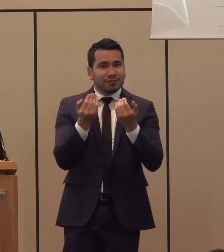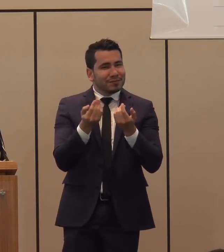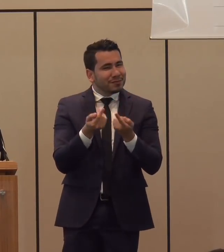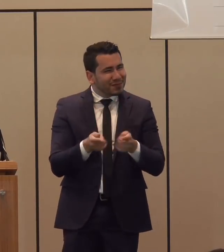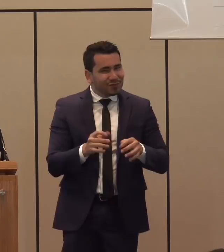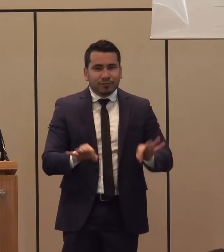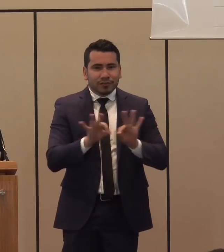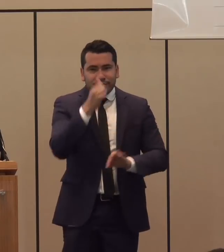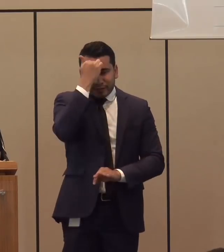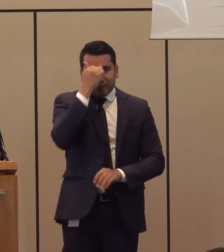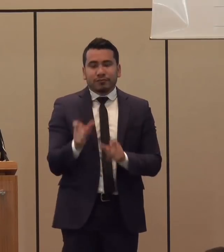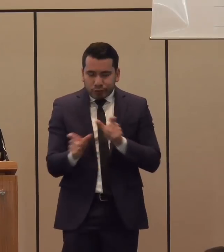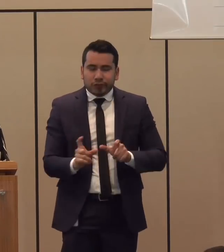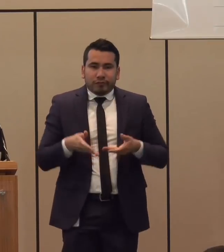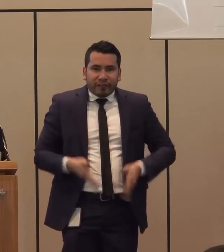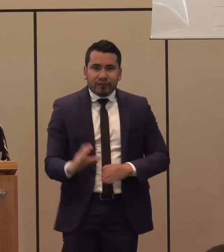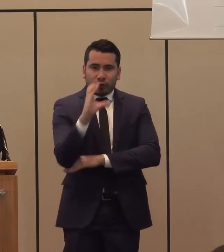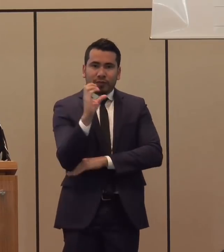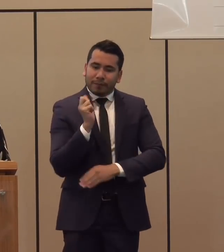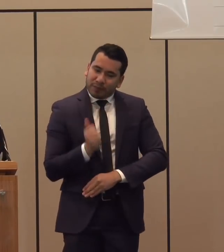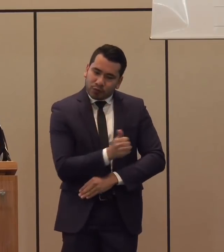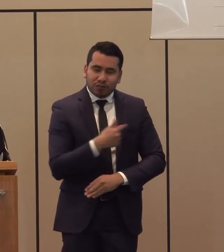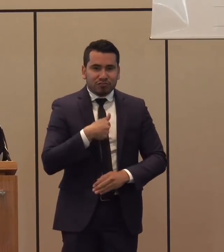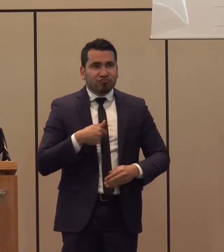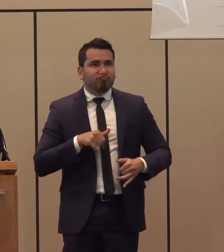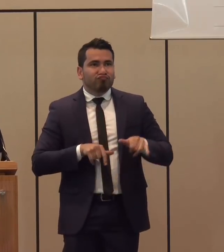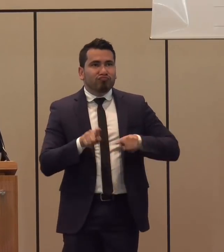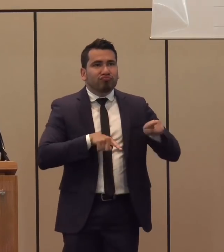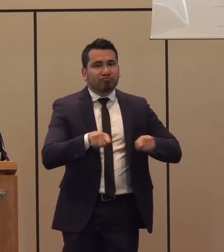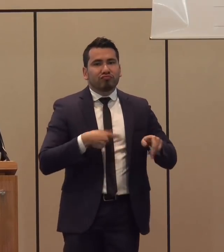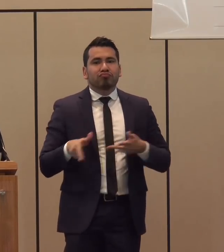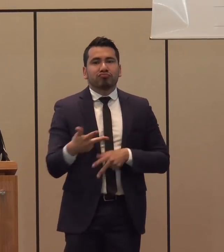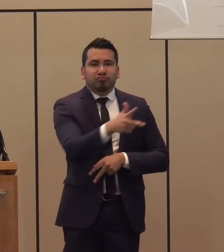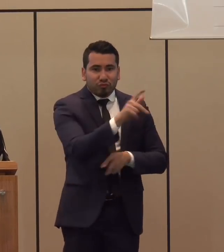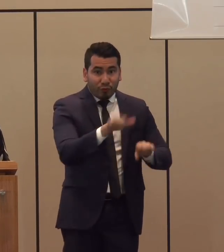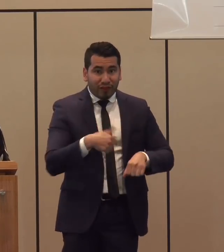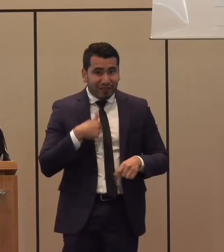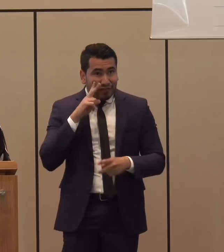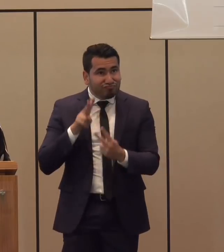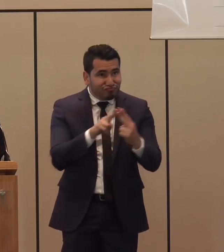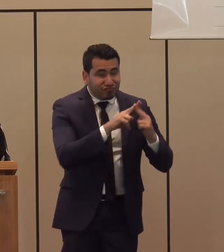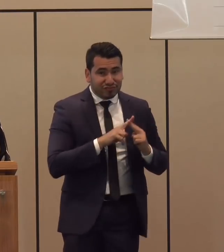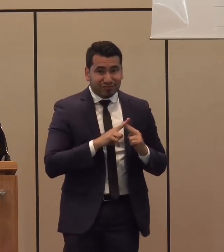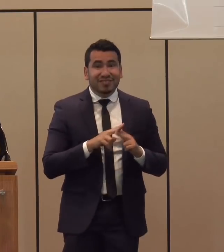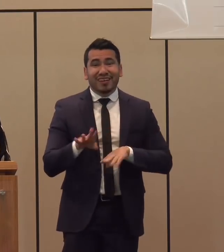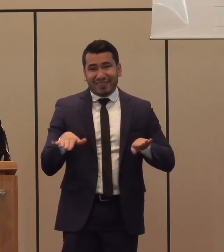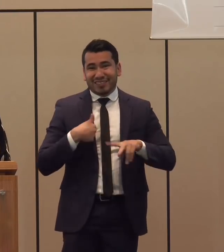hay muchos sitios que no hemos ido hay muchos sitios que por razones del posconflicto por temas de seguridad